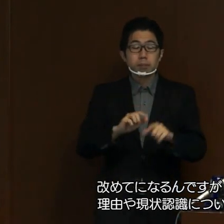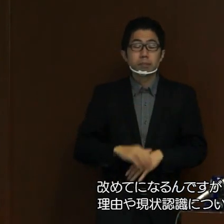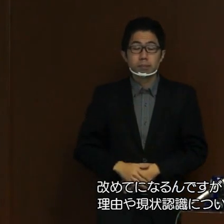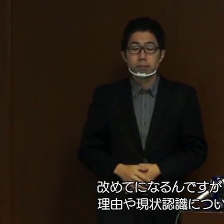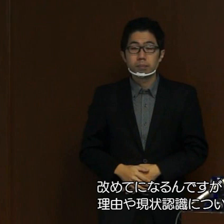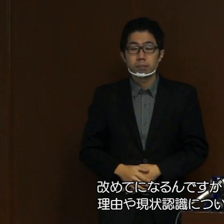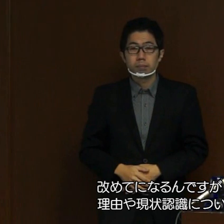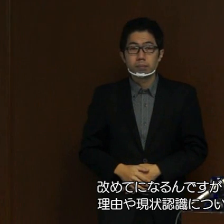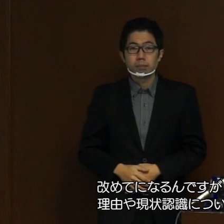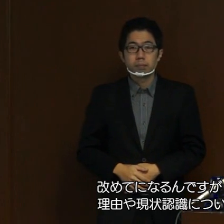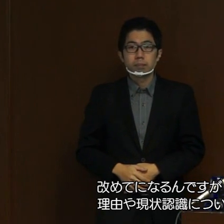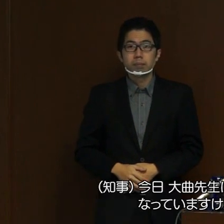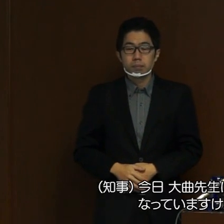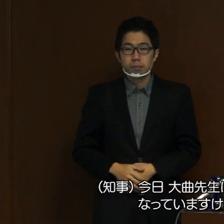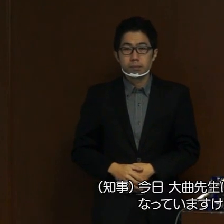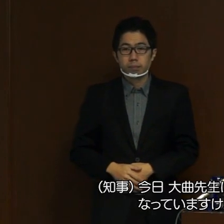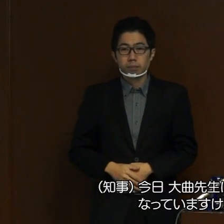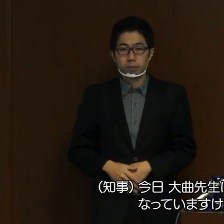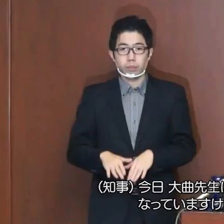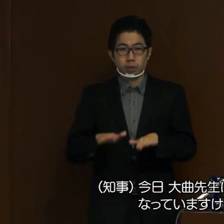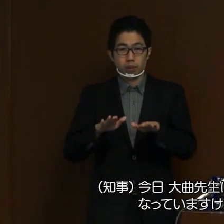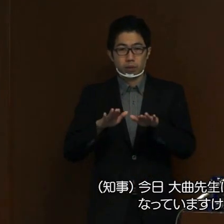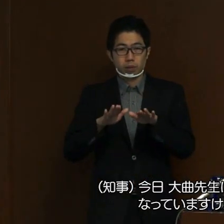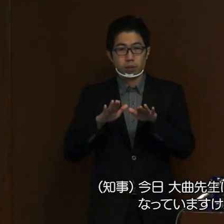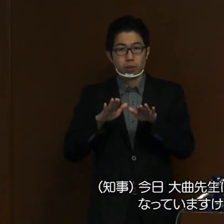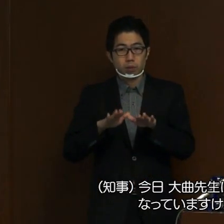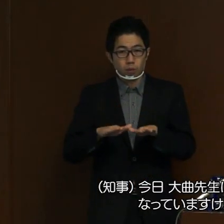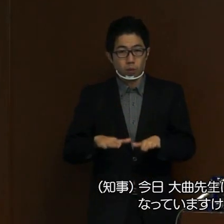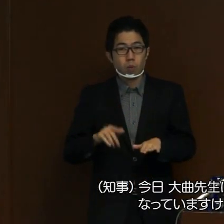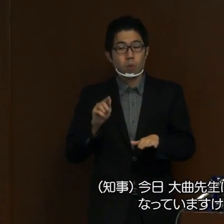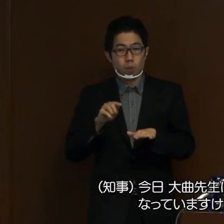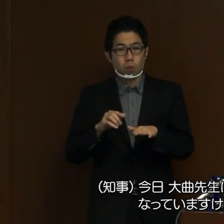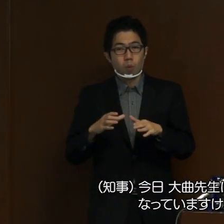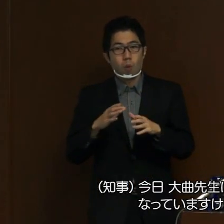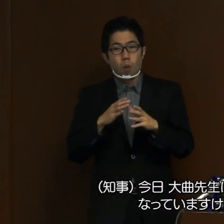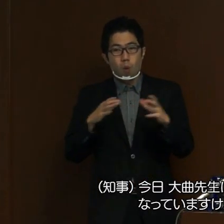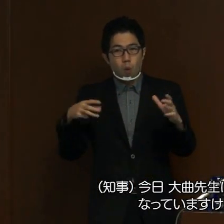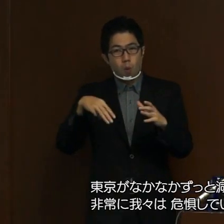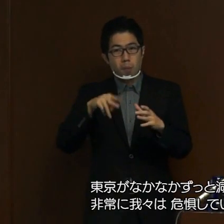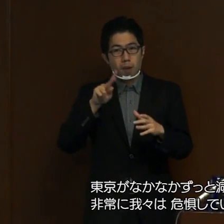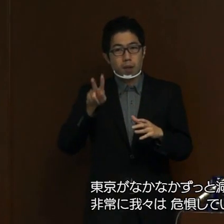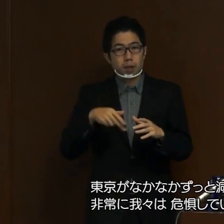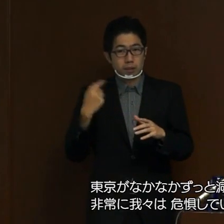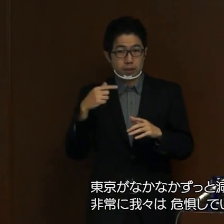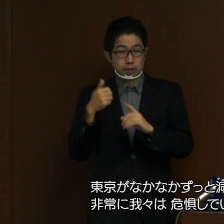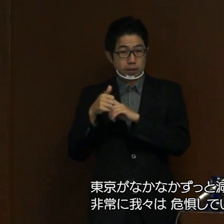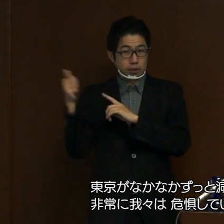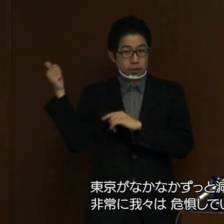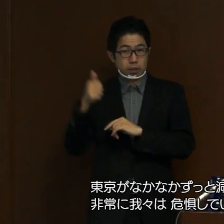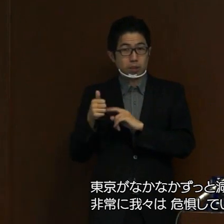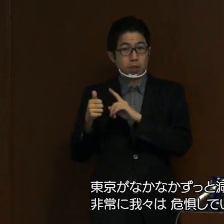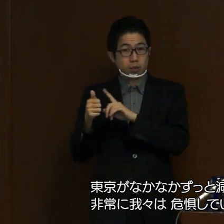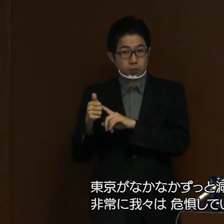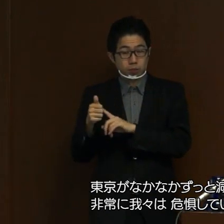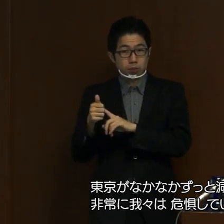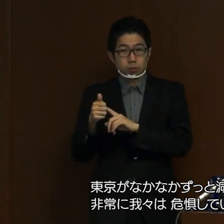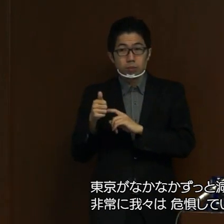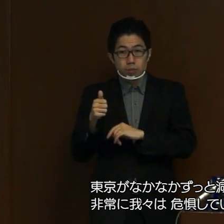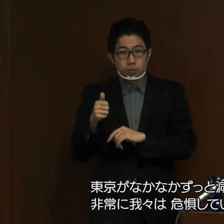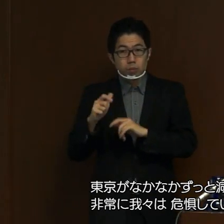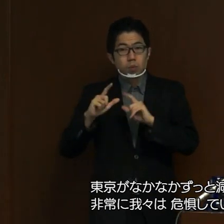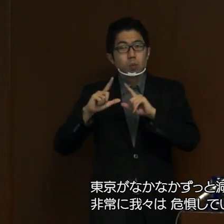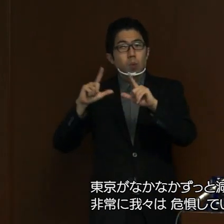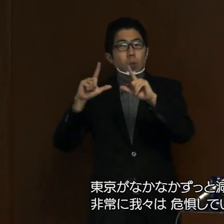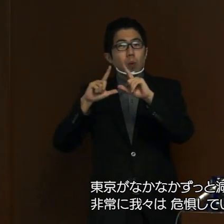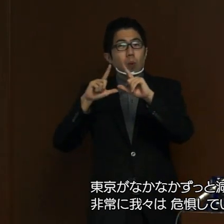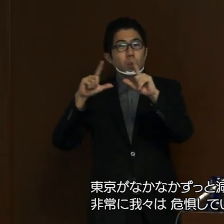もう本当に今日それこそ大曲先生来ていただくことになってますけれども、東京がなかなかずっと減ら